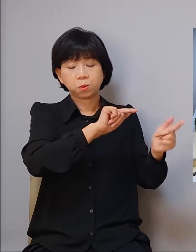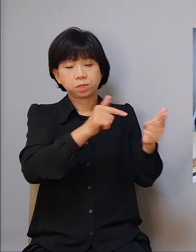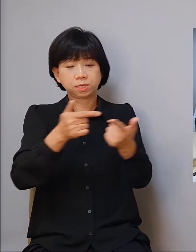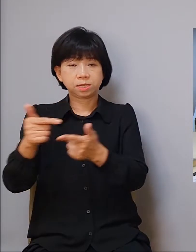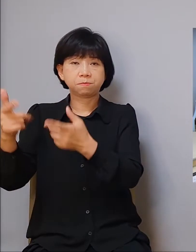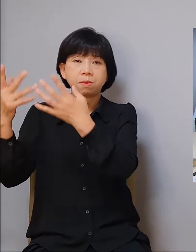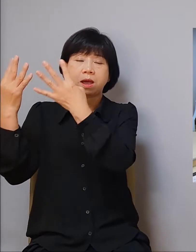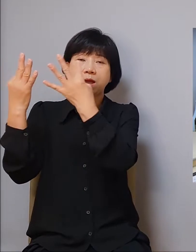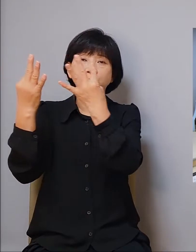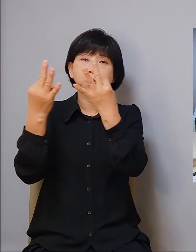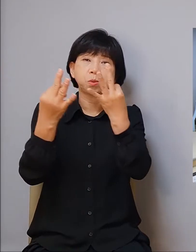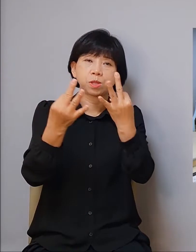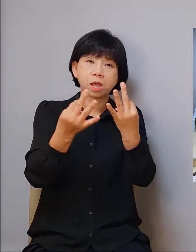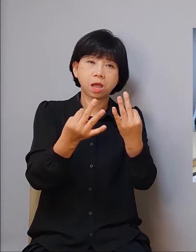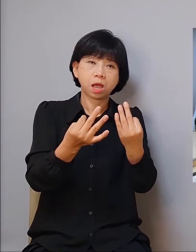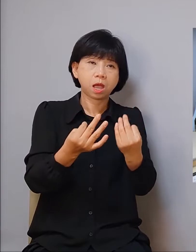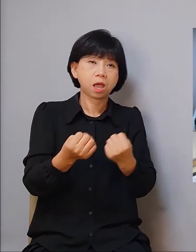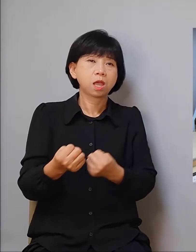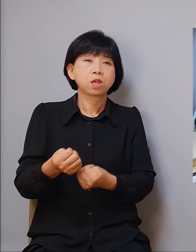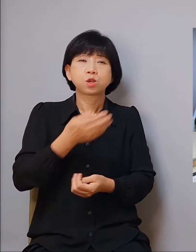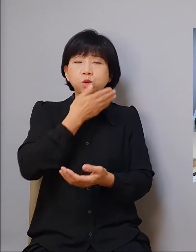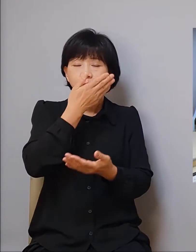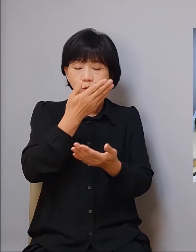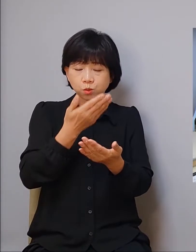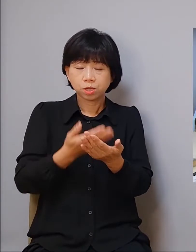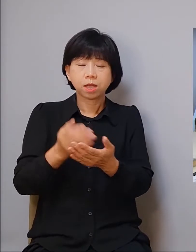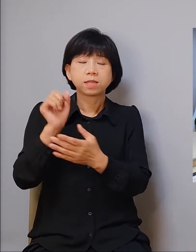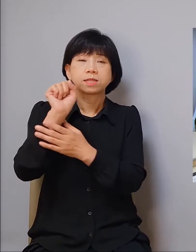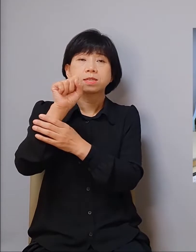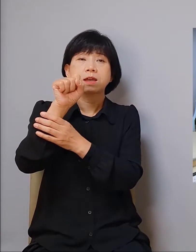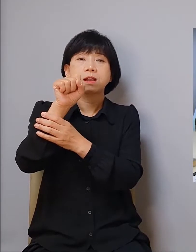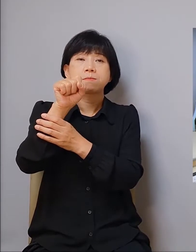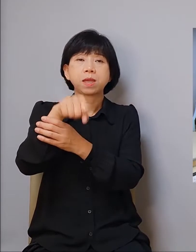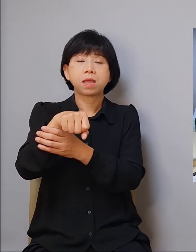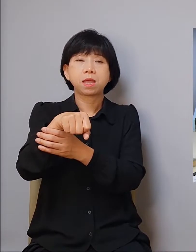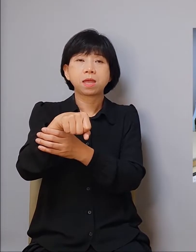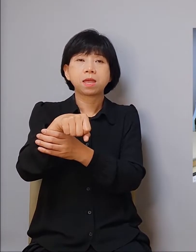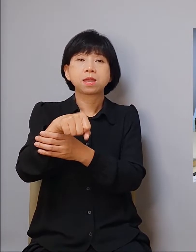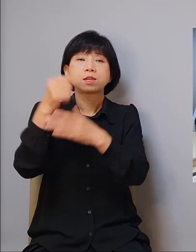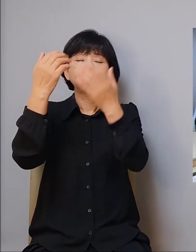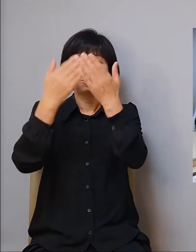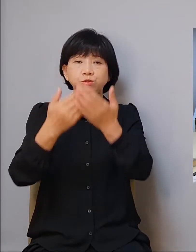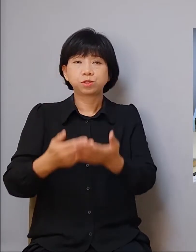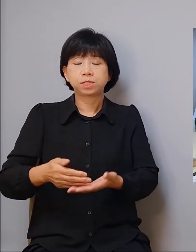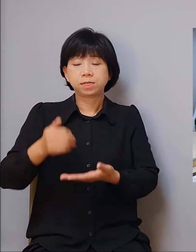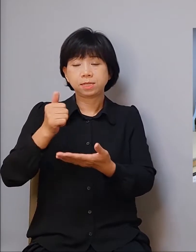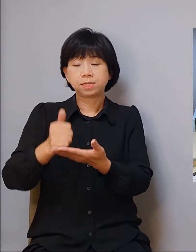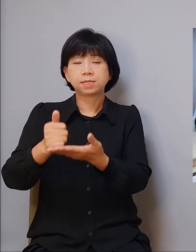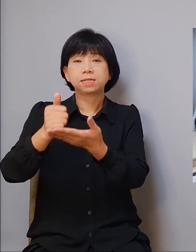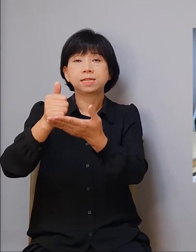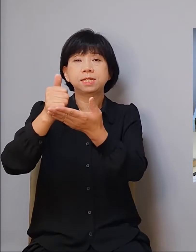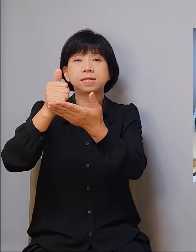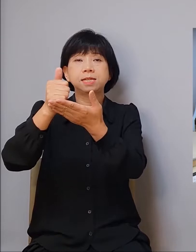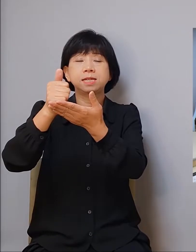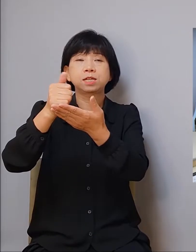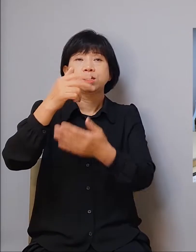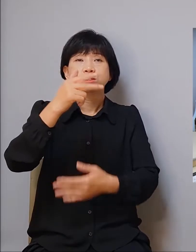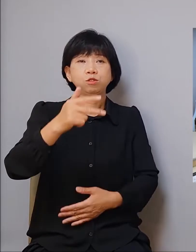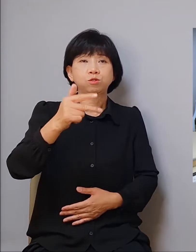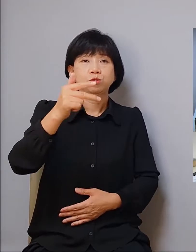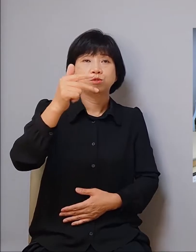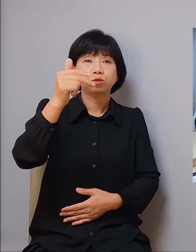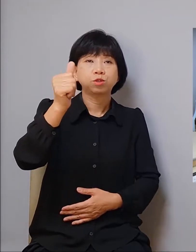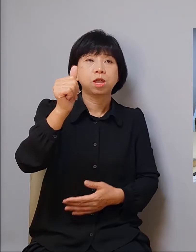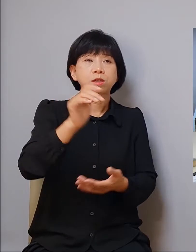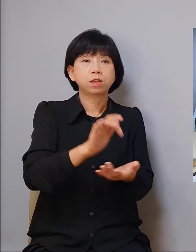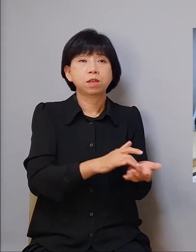수할 곡식 남동하오 귀한 열매 주시느니